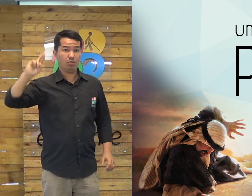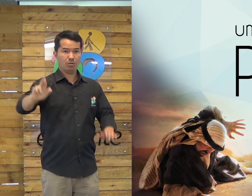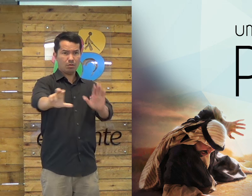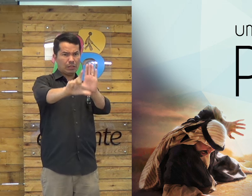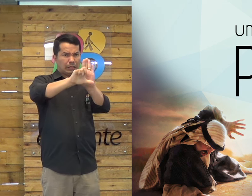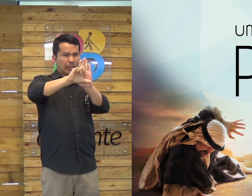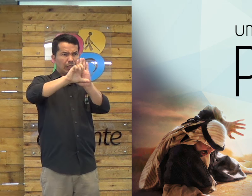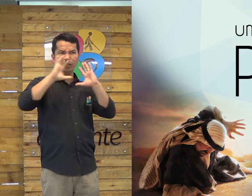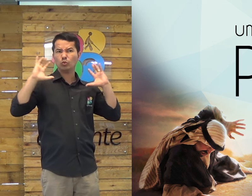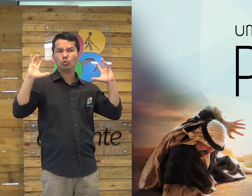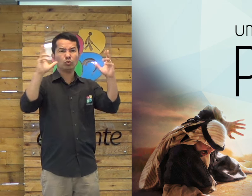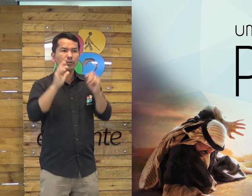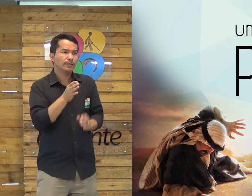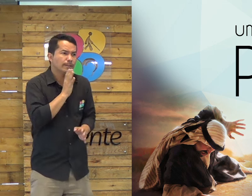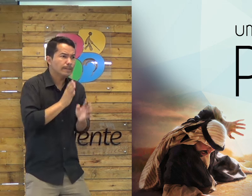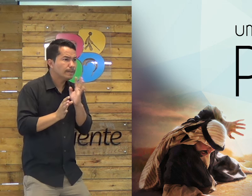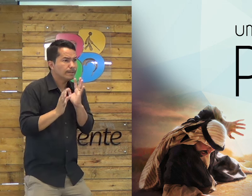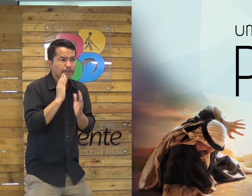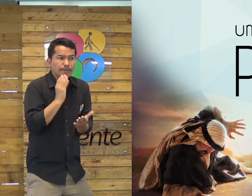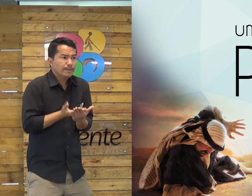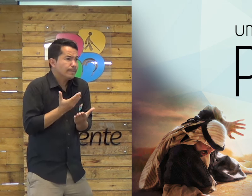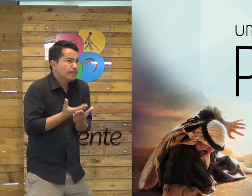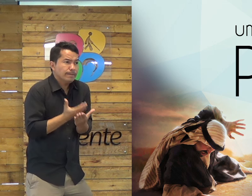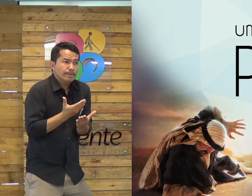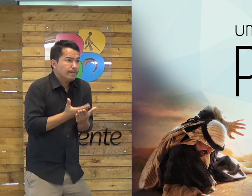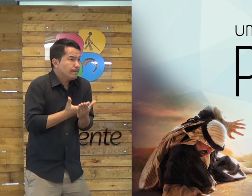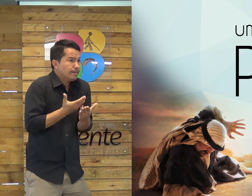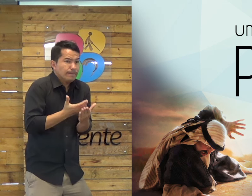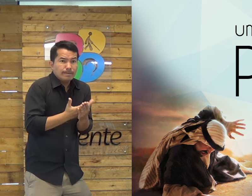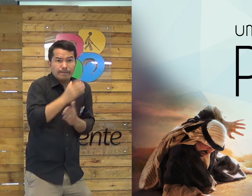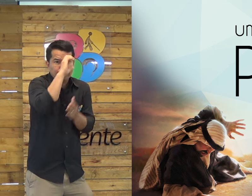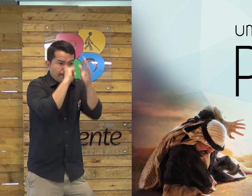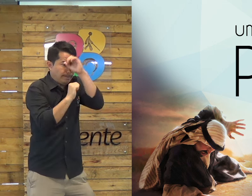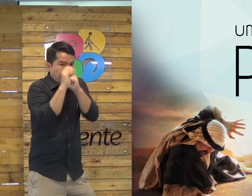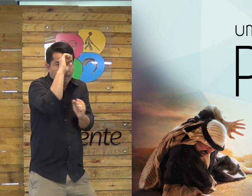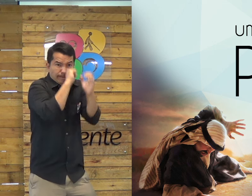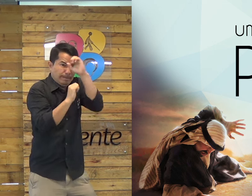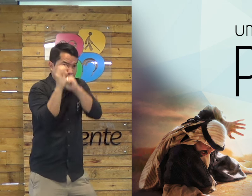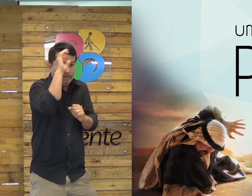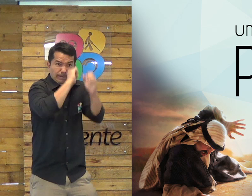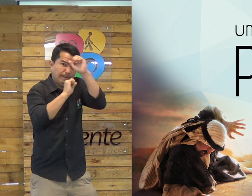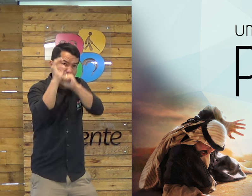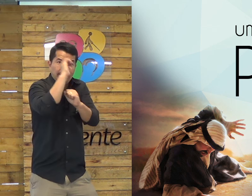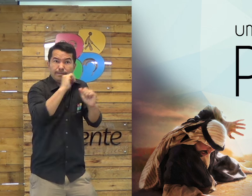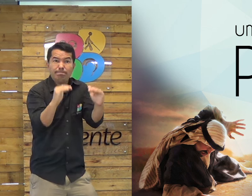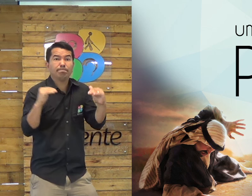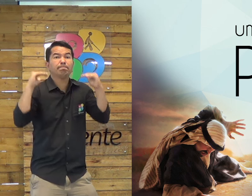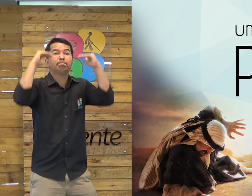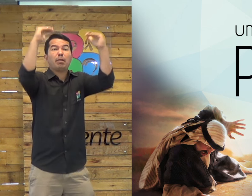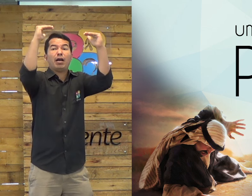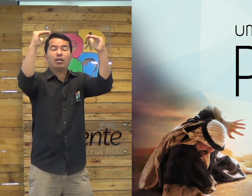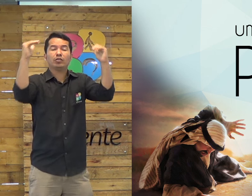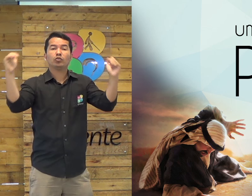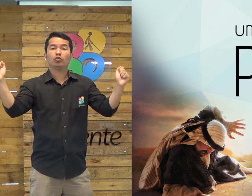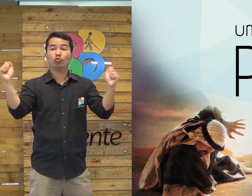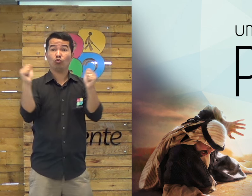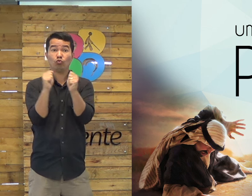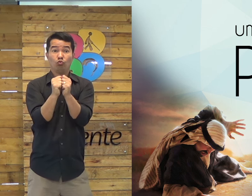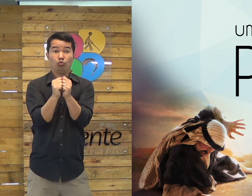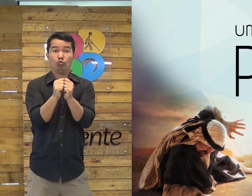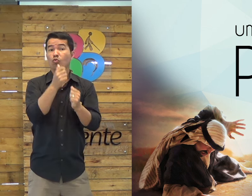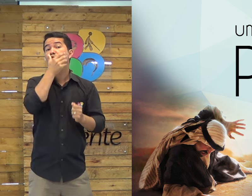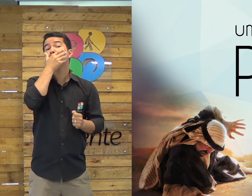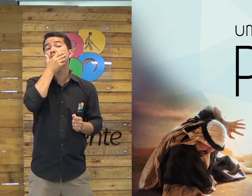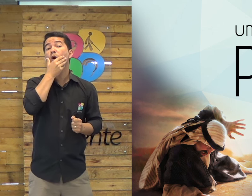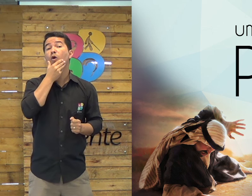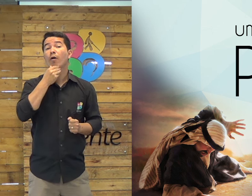Ele sabia tudo sobre lei, sobre religião, ele era conhecedor das leis, e estudava, e buscava aprender cada